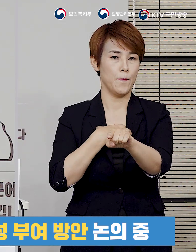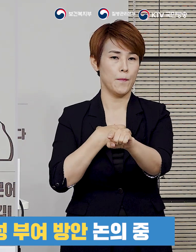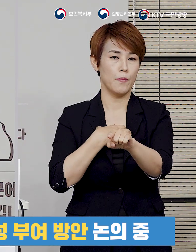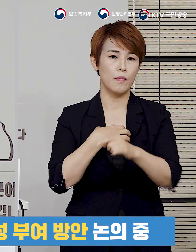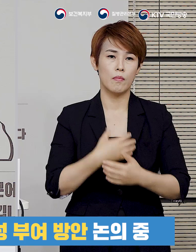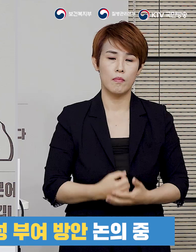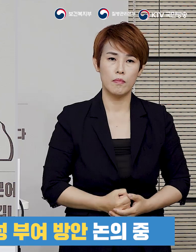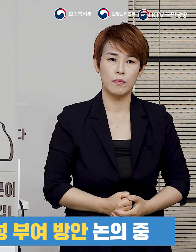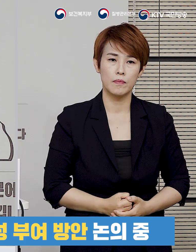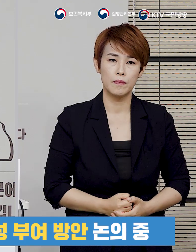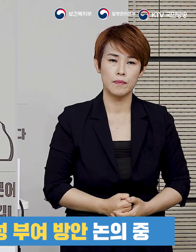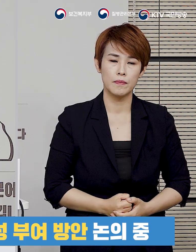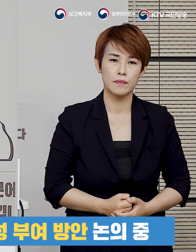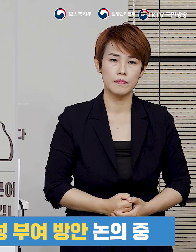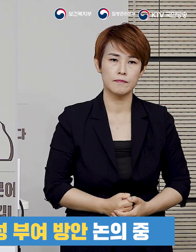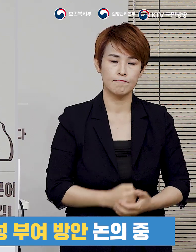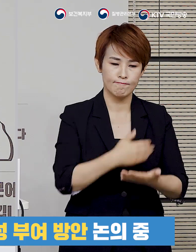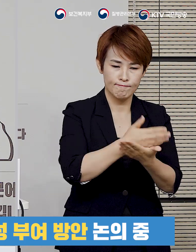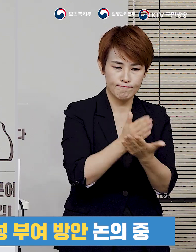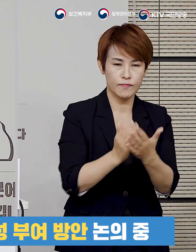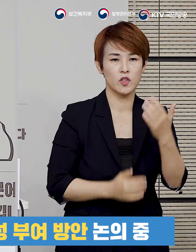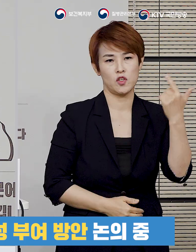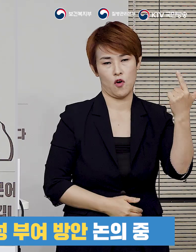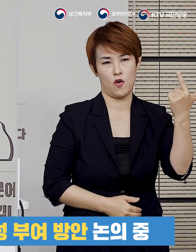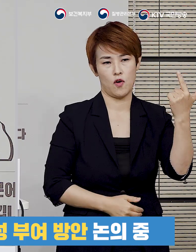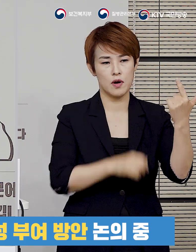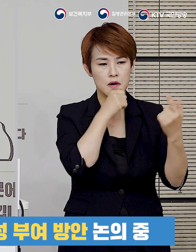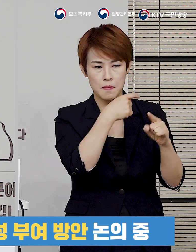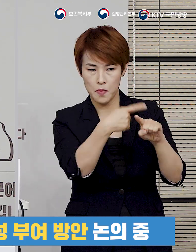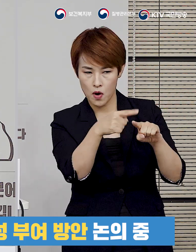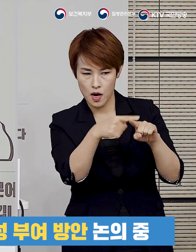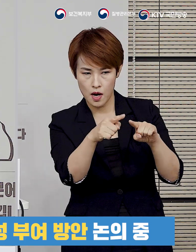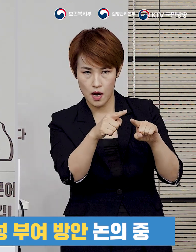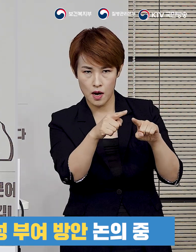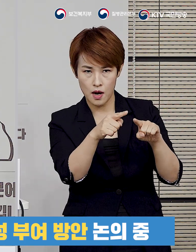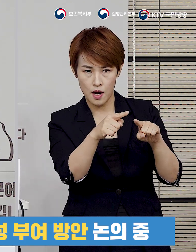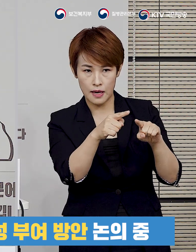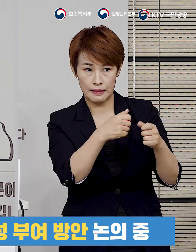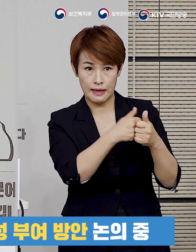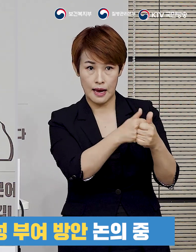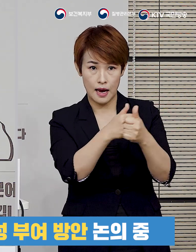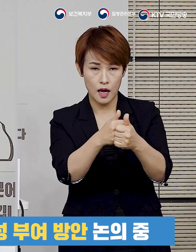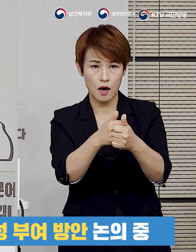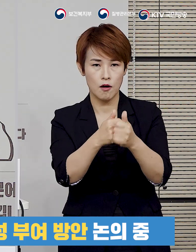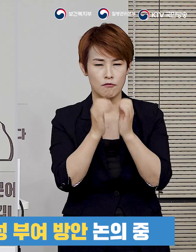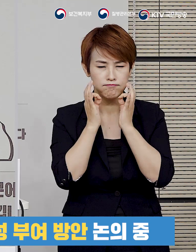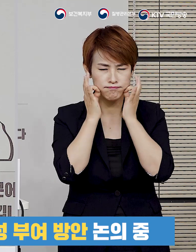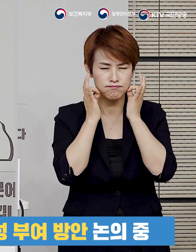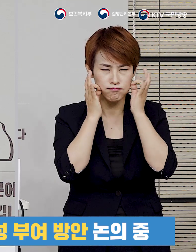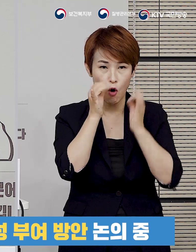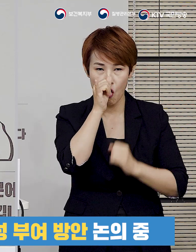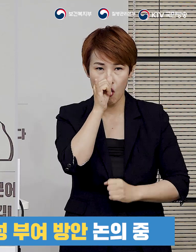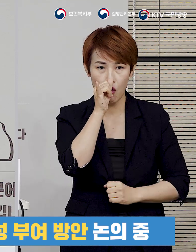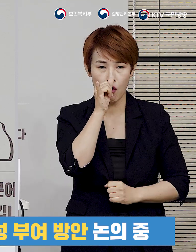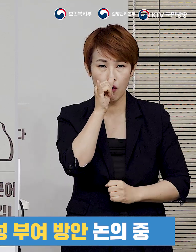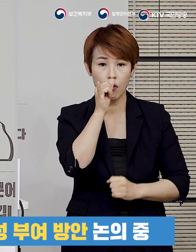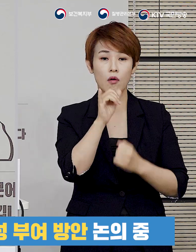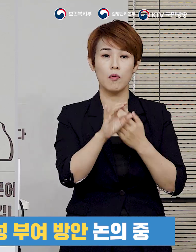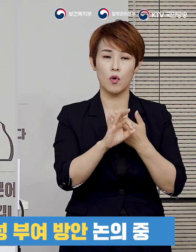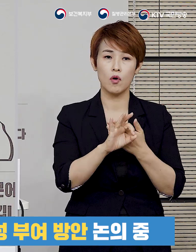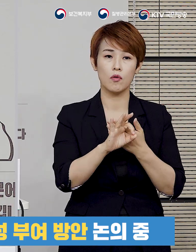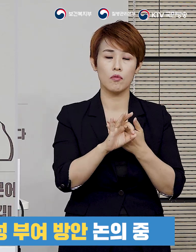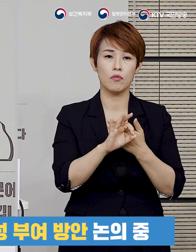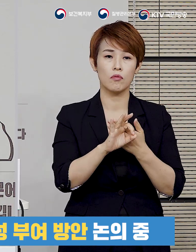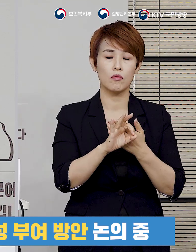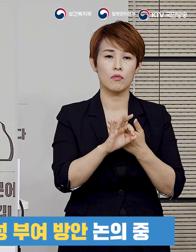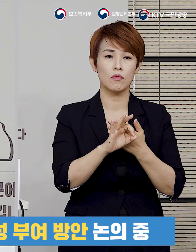그런 그 조치 등을 통해서 이런 6가지의 평가 지침에 대해서 적극적인 노력을 통해서